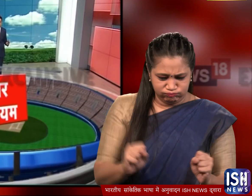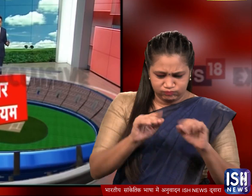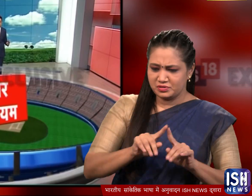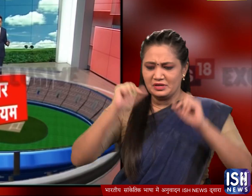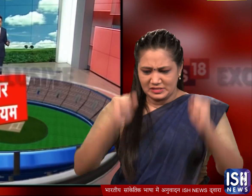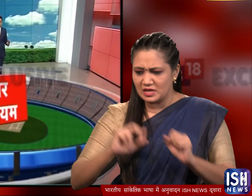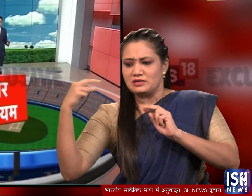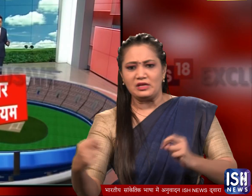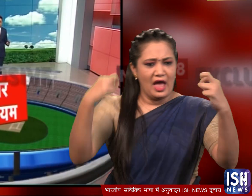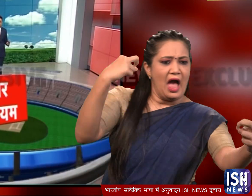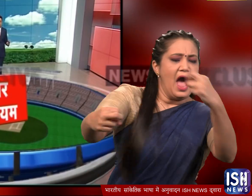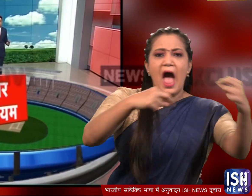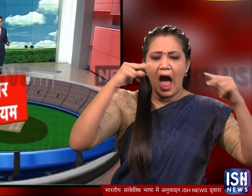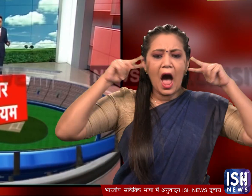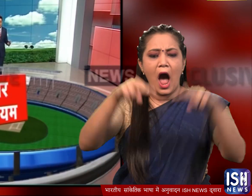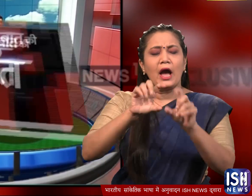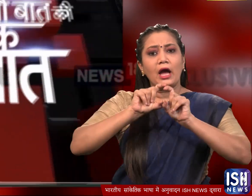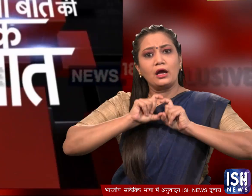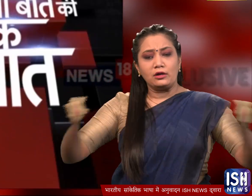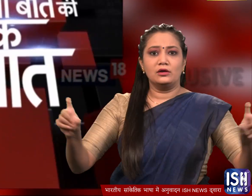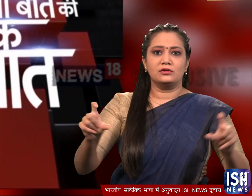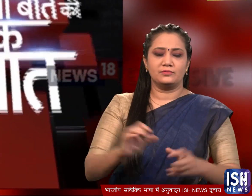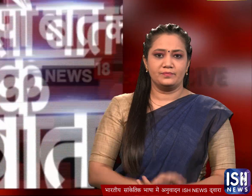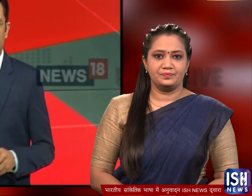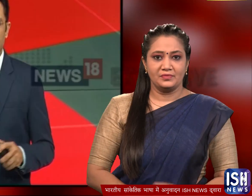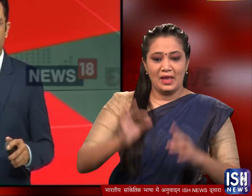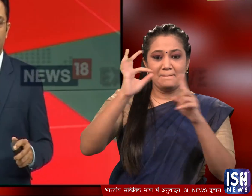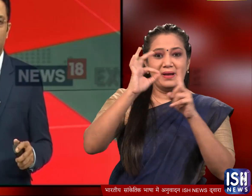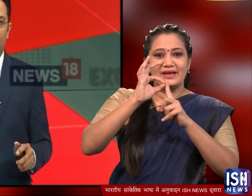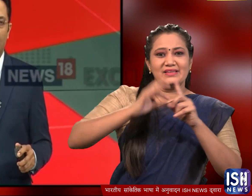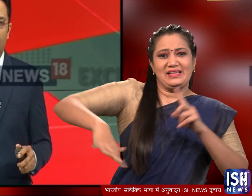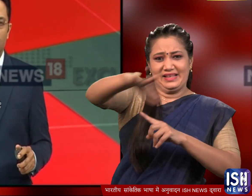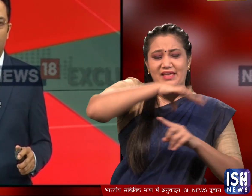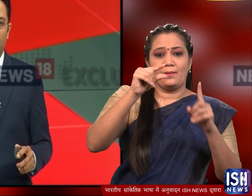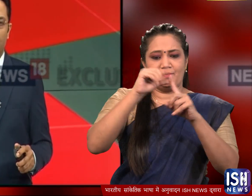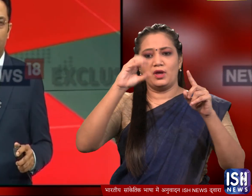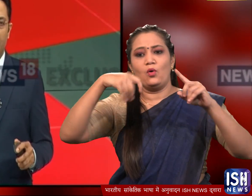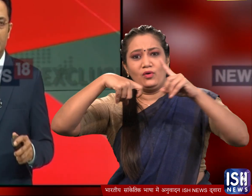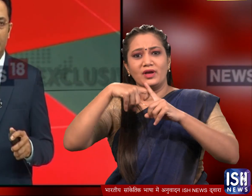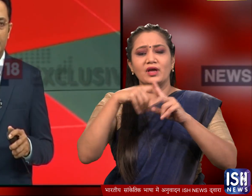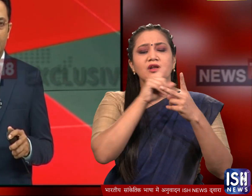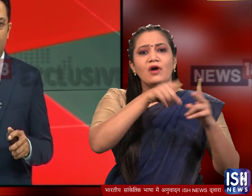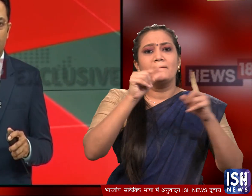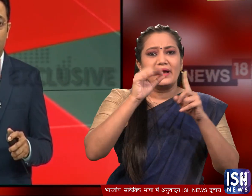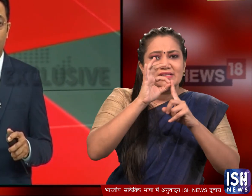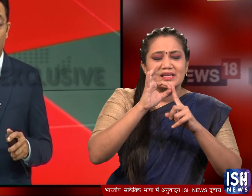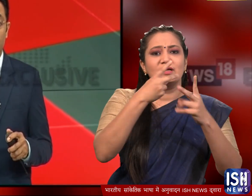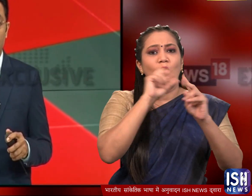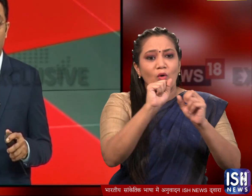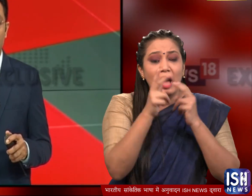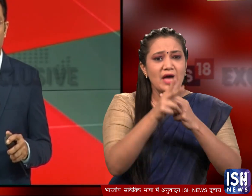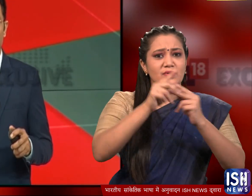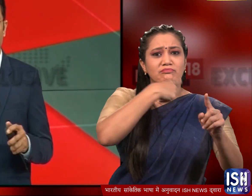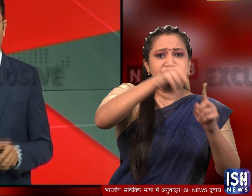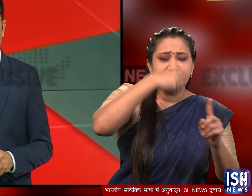भी कोने से दर्शकों को मैच देखने में कोई परेशानी नहीं होगी। पाकिस्तान के कब्जे वाले कश्मीर में पाकिस्तानी सेना के खिलाफ उठ